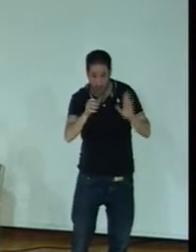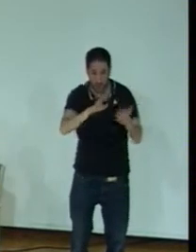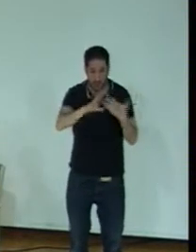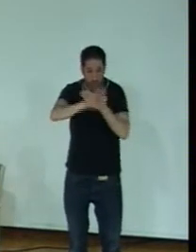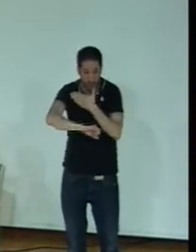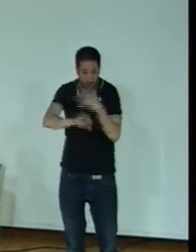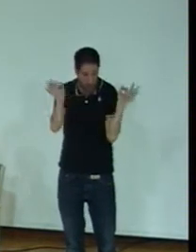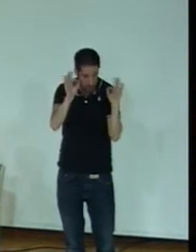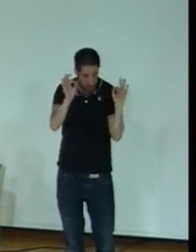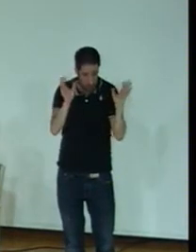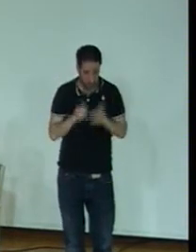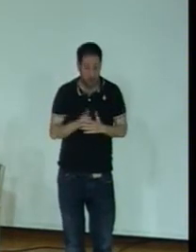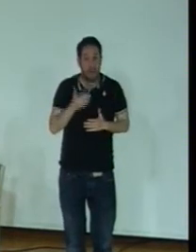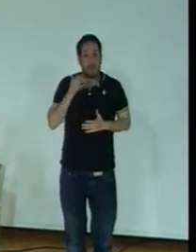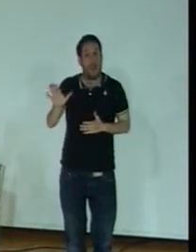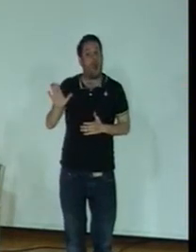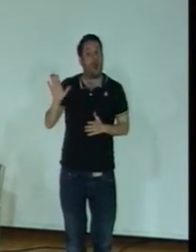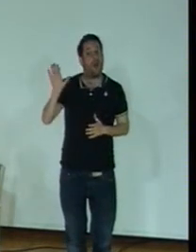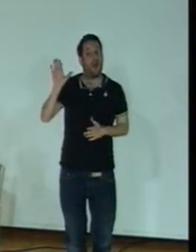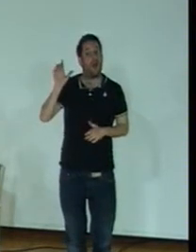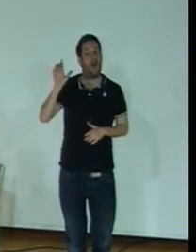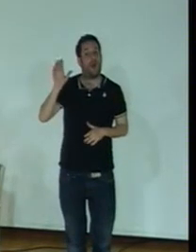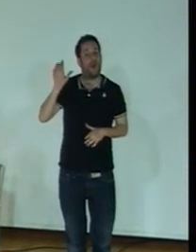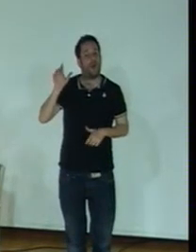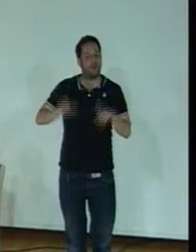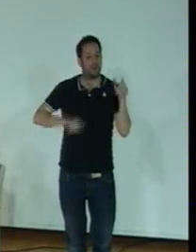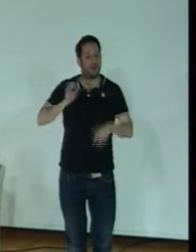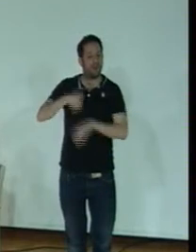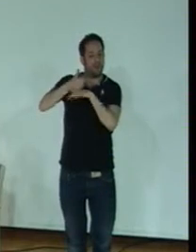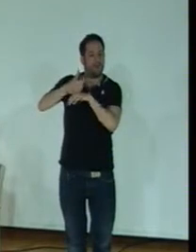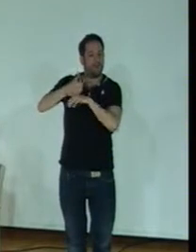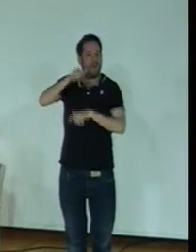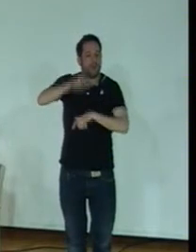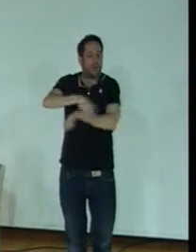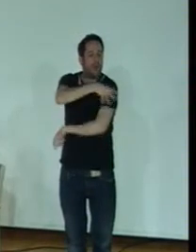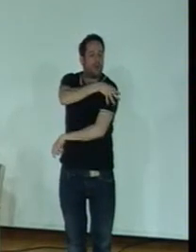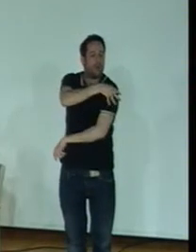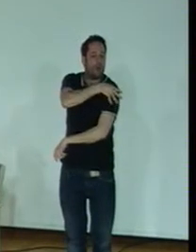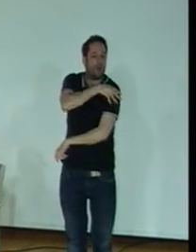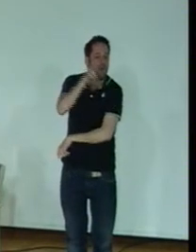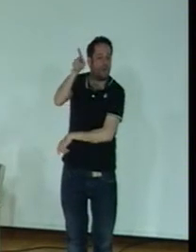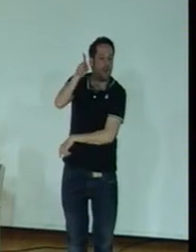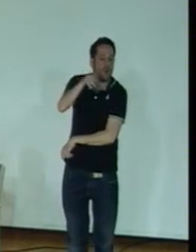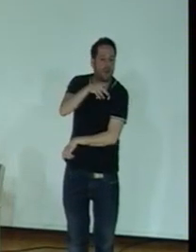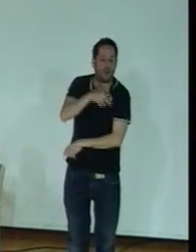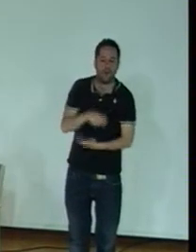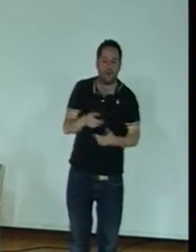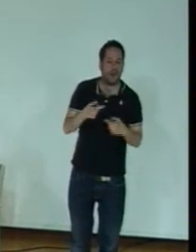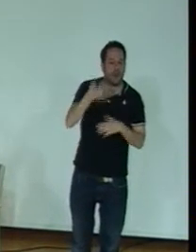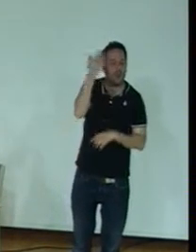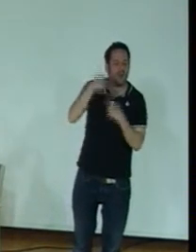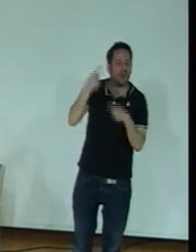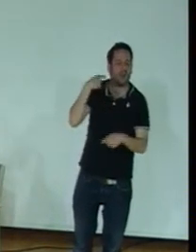chiffrement. Par contre, il y a tout un discours tenu par des autorités, donc comme le procureur à Paris en l'été